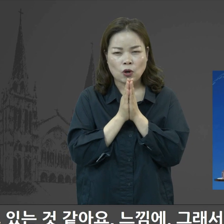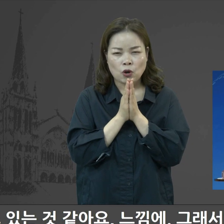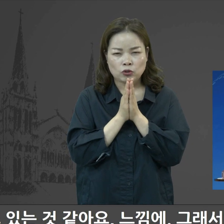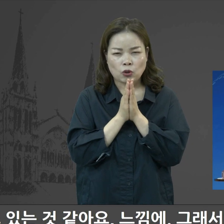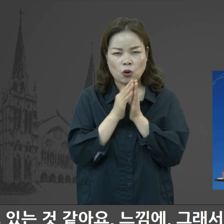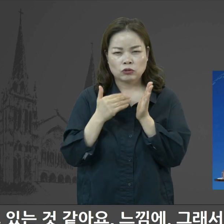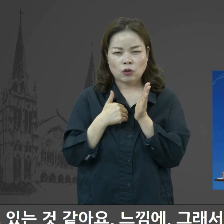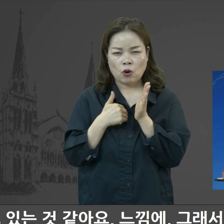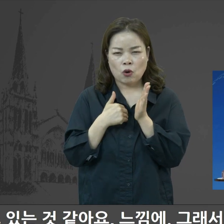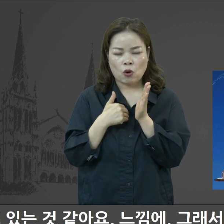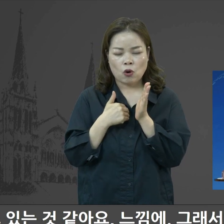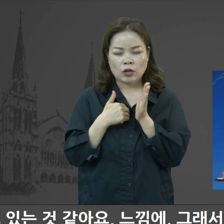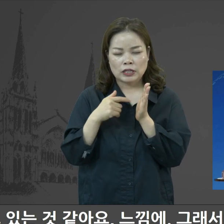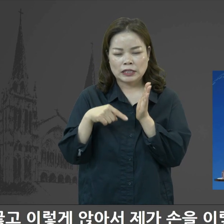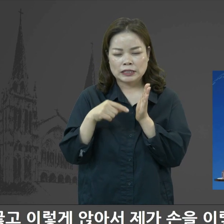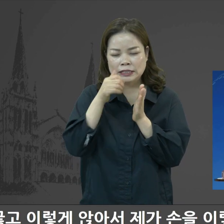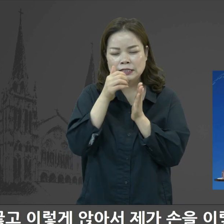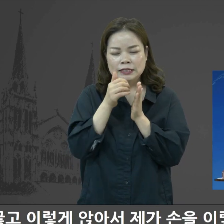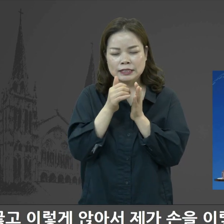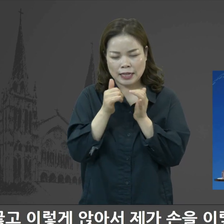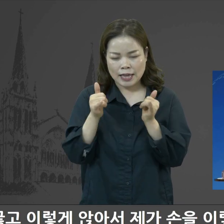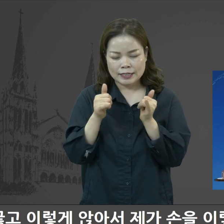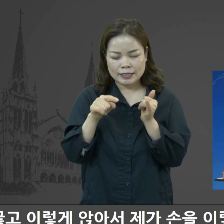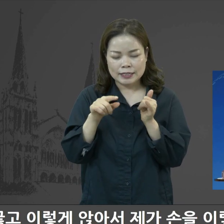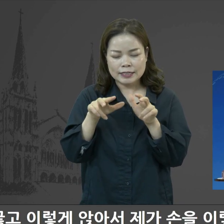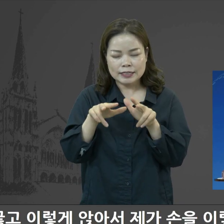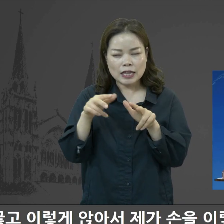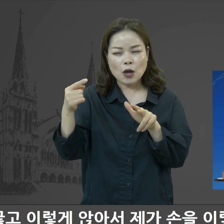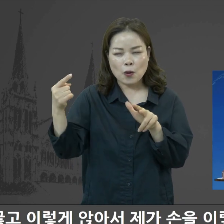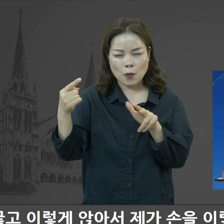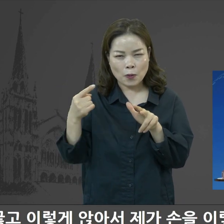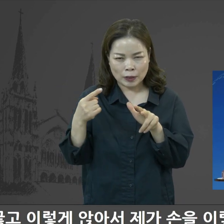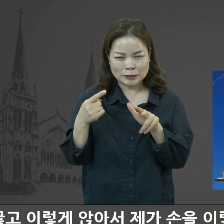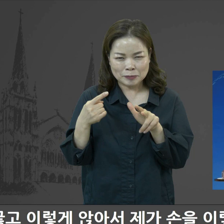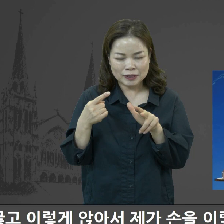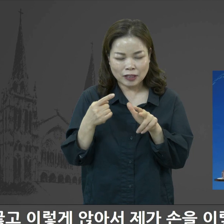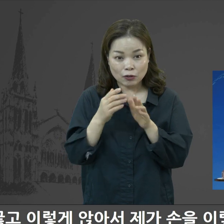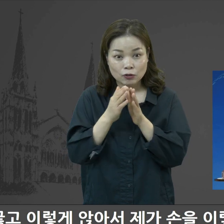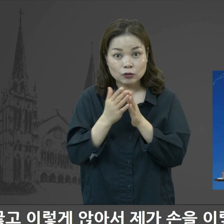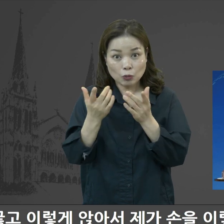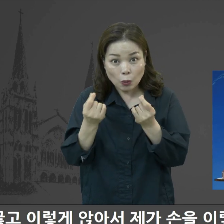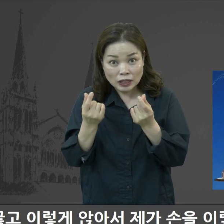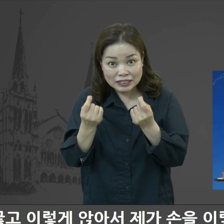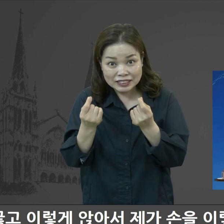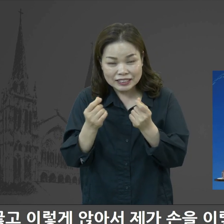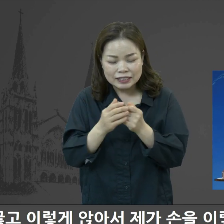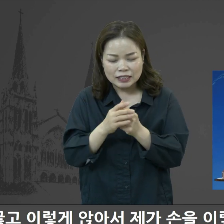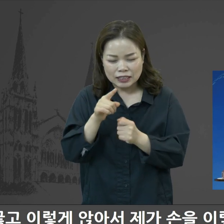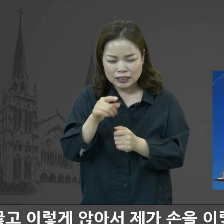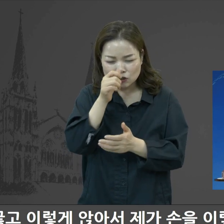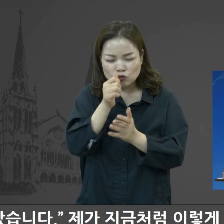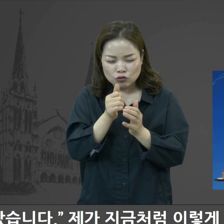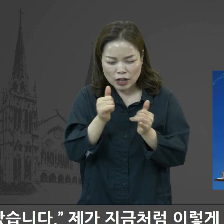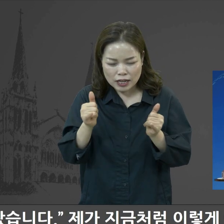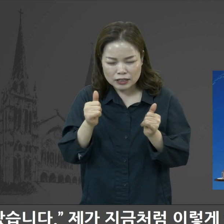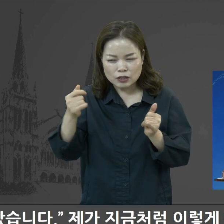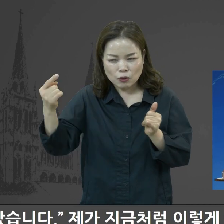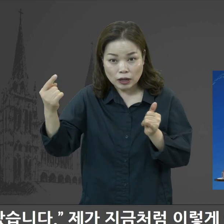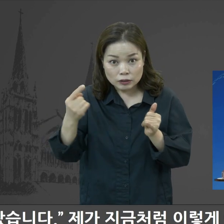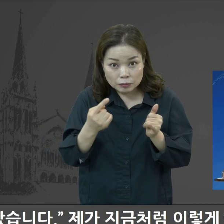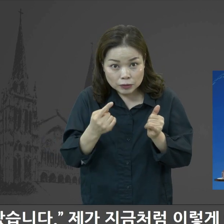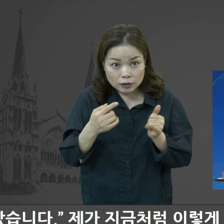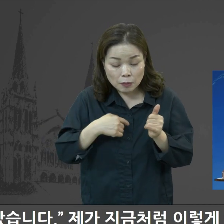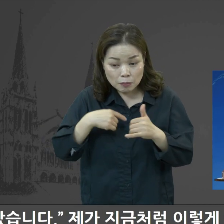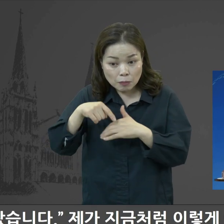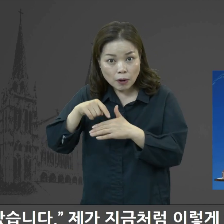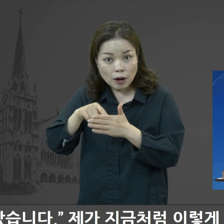저 이재인 이제 왔습니다. 제가 지금처럼 그렇게 얘기했어요. 이재인 이제 왔습니다. 그러는데요,